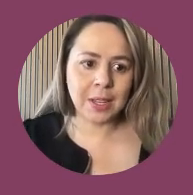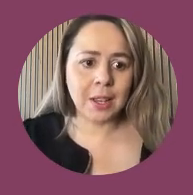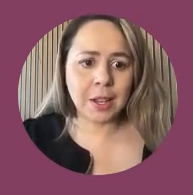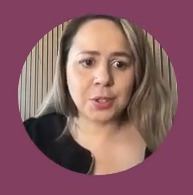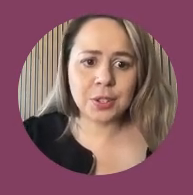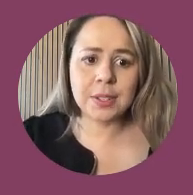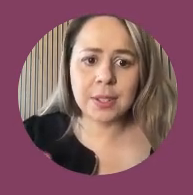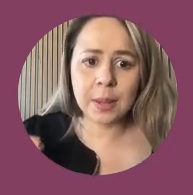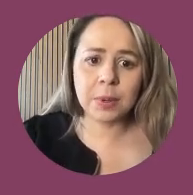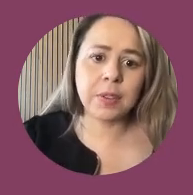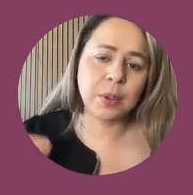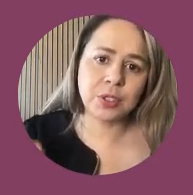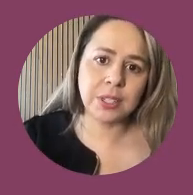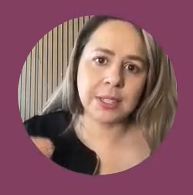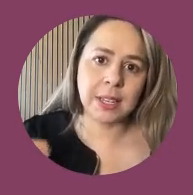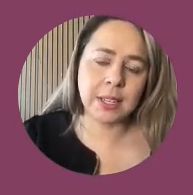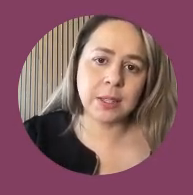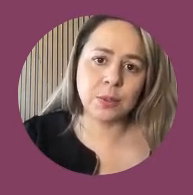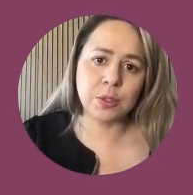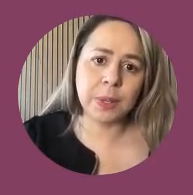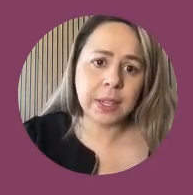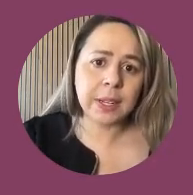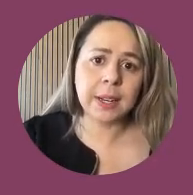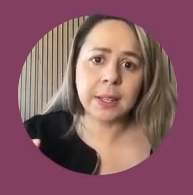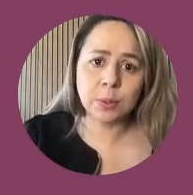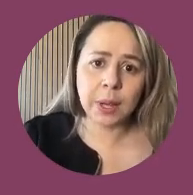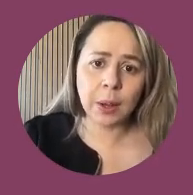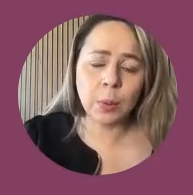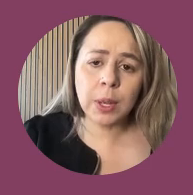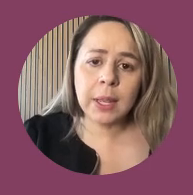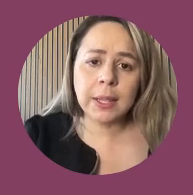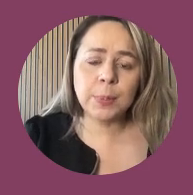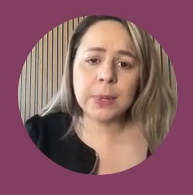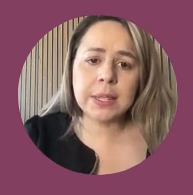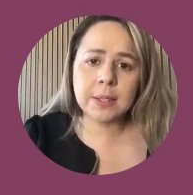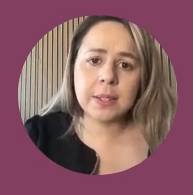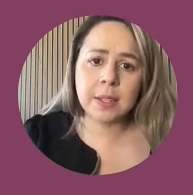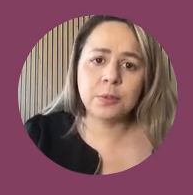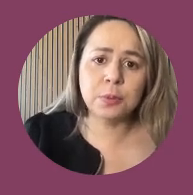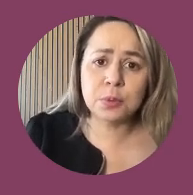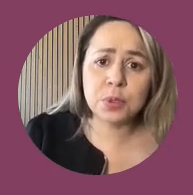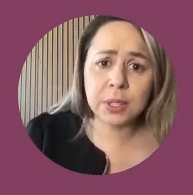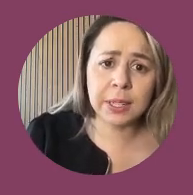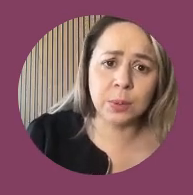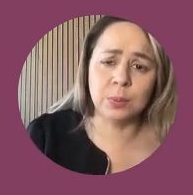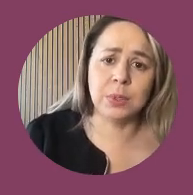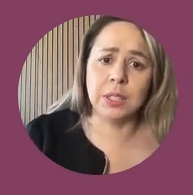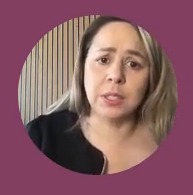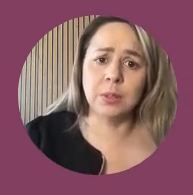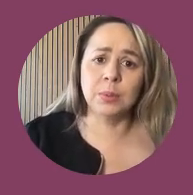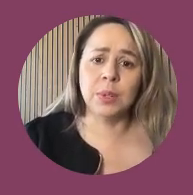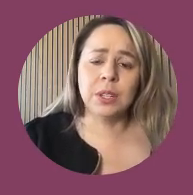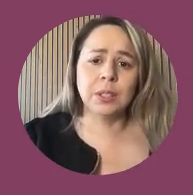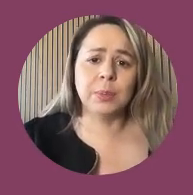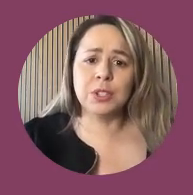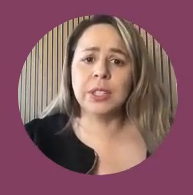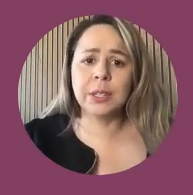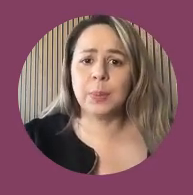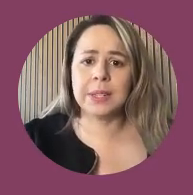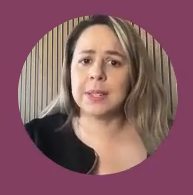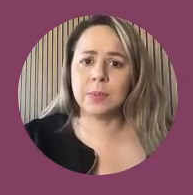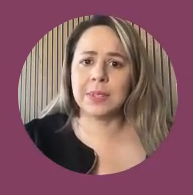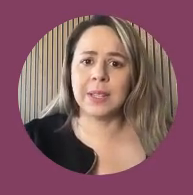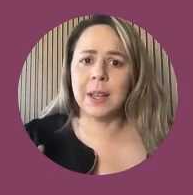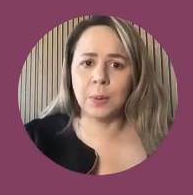anteriores. A gente sempre vai utilizar isso de maneira gradual e precisa ser funcional. Então, não